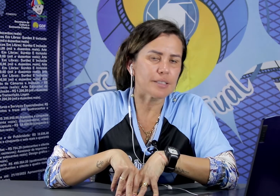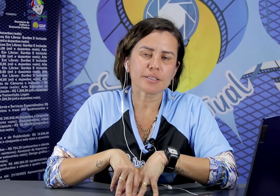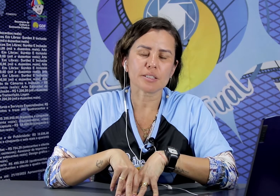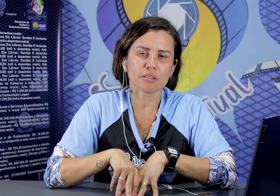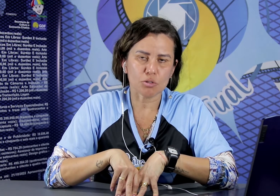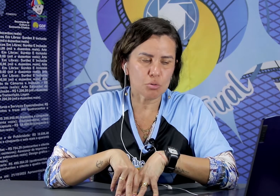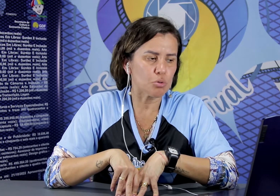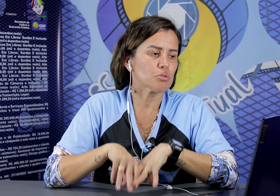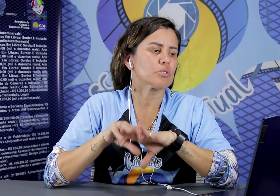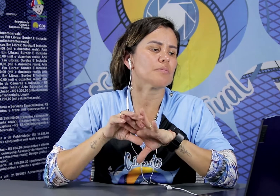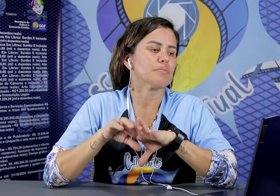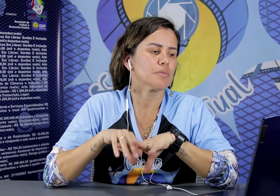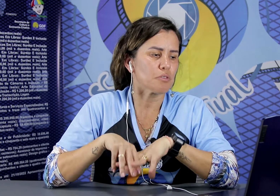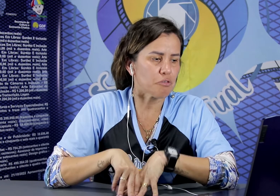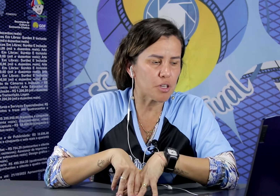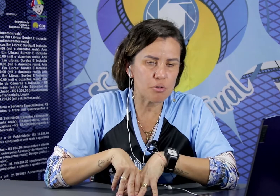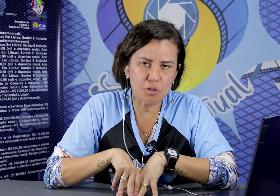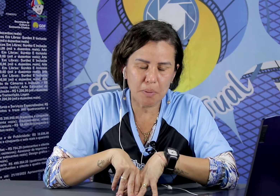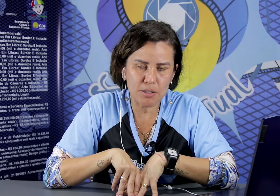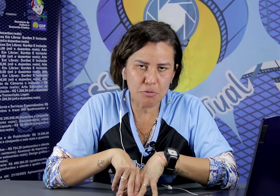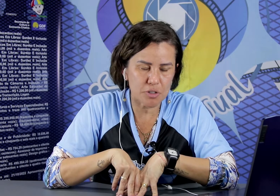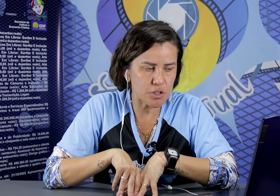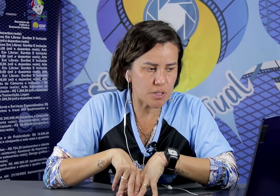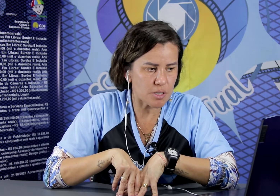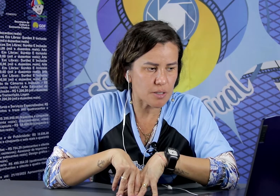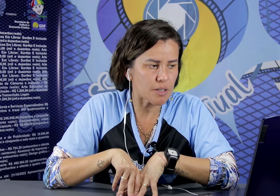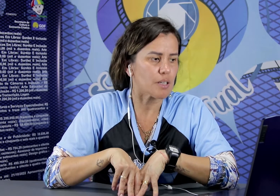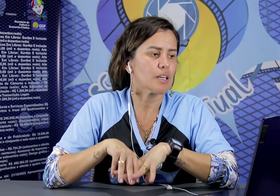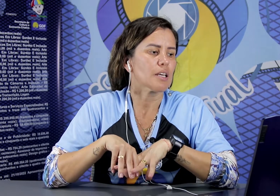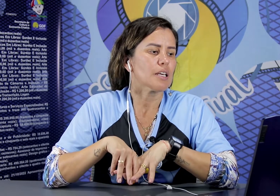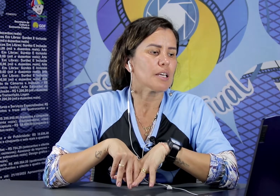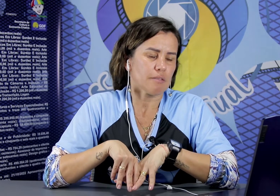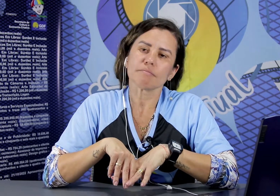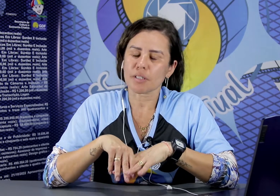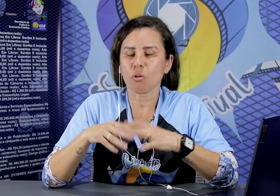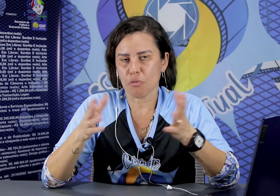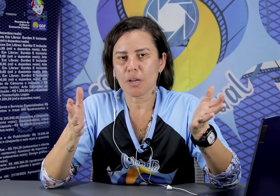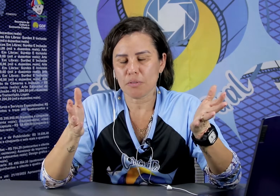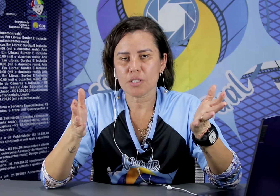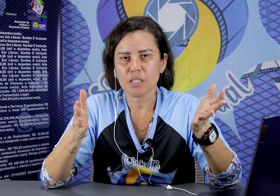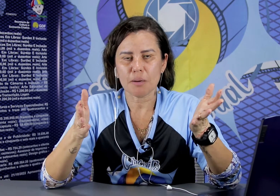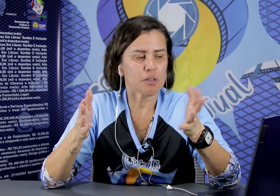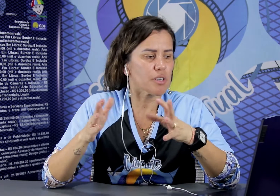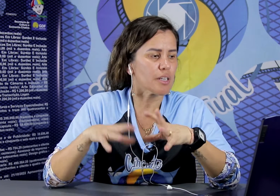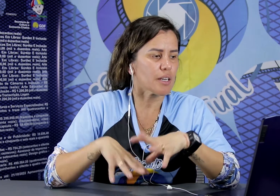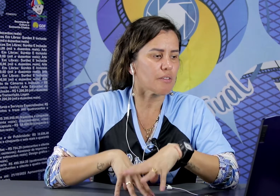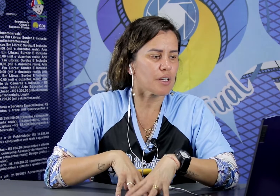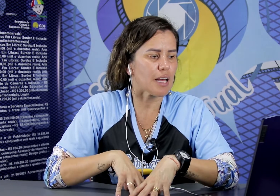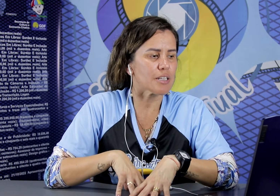pais surdos, filhos de pais ouvintes, que como eu falei para vocês que a maioria, né, na verdade,